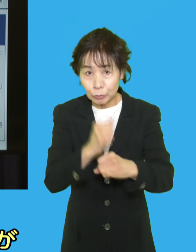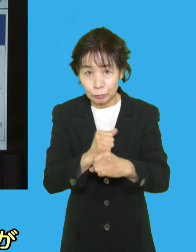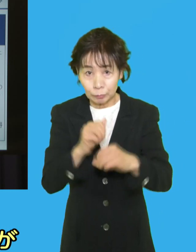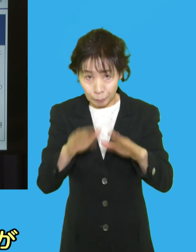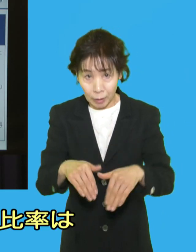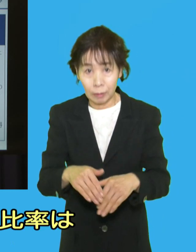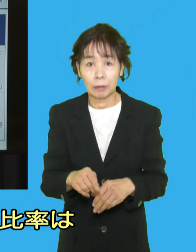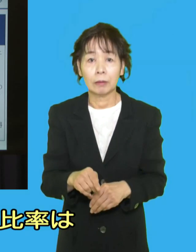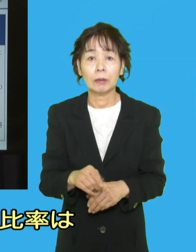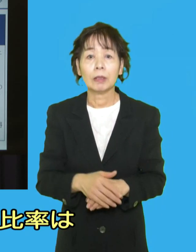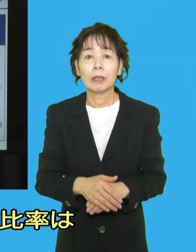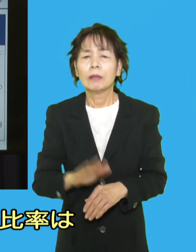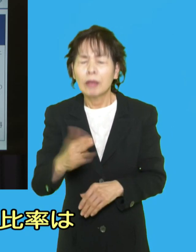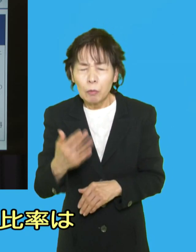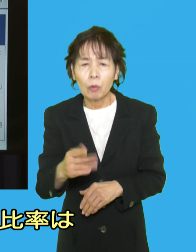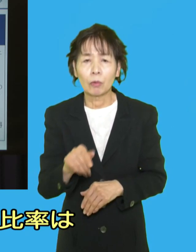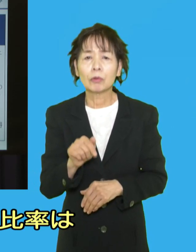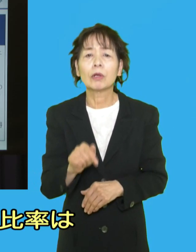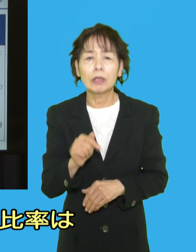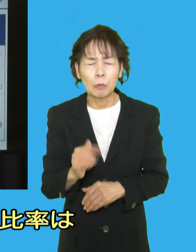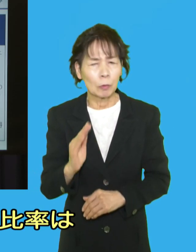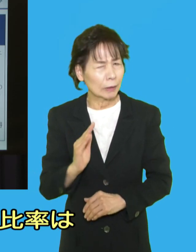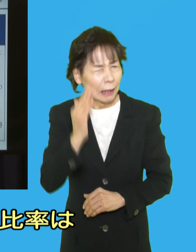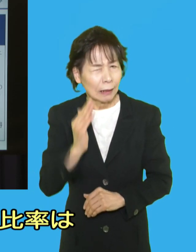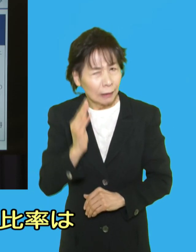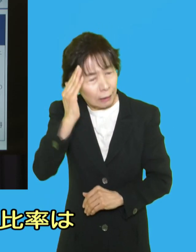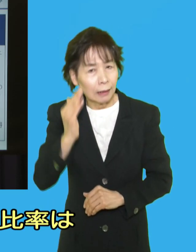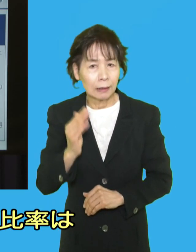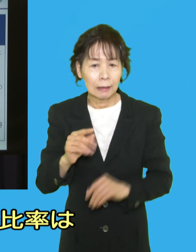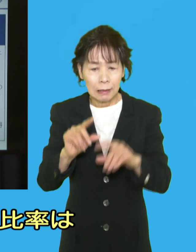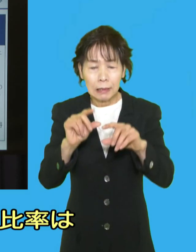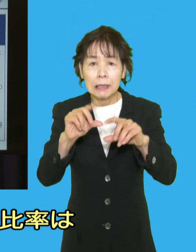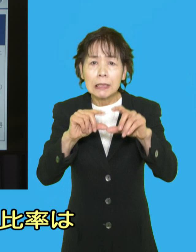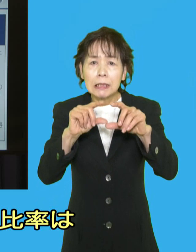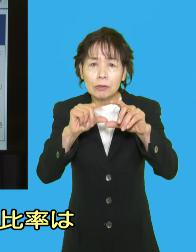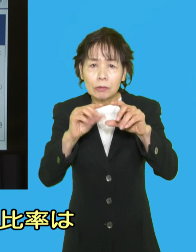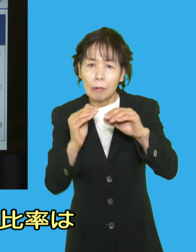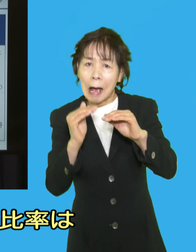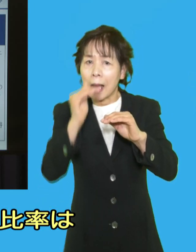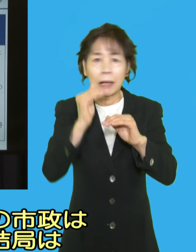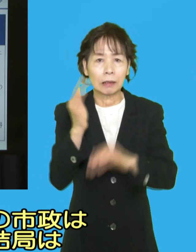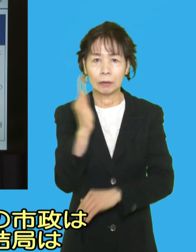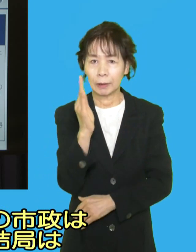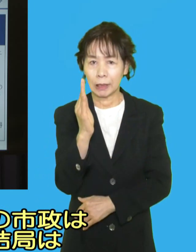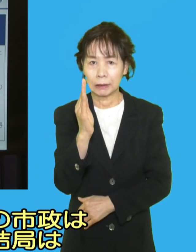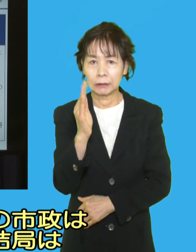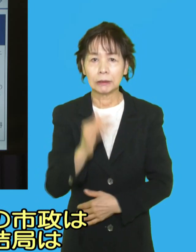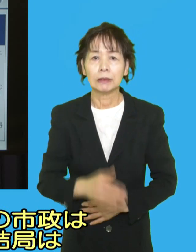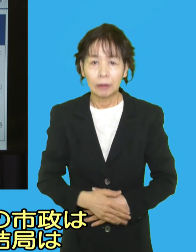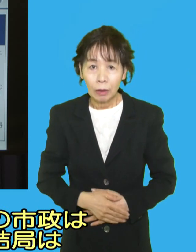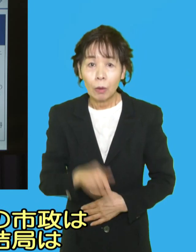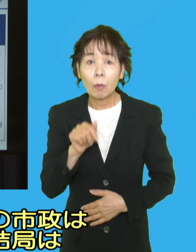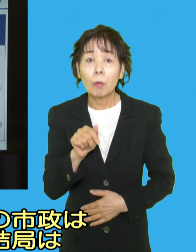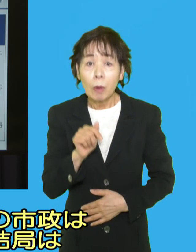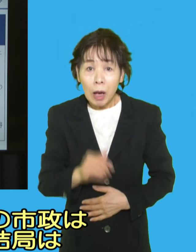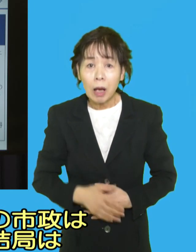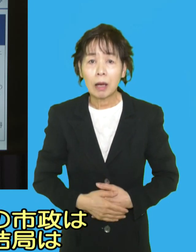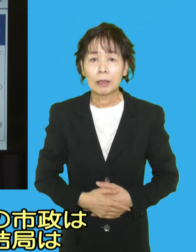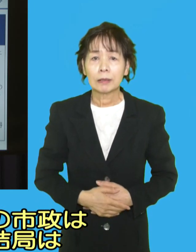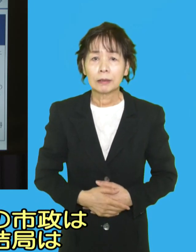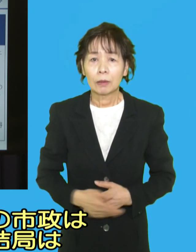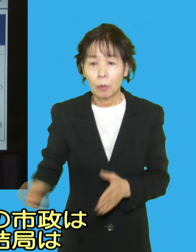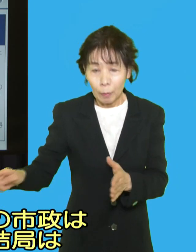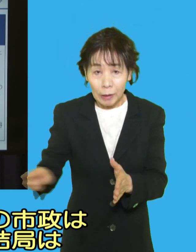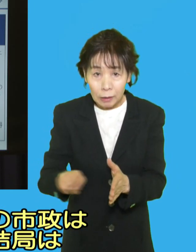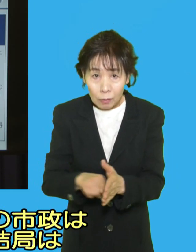たいなんですが、ただそれでもなかなか比率は上がっていないんですね。なのでここは、まあ、これ